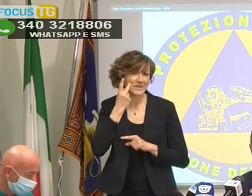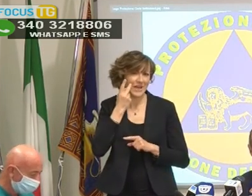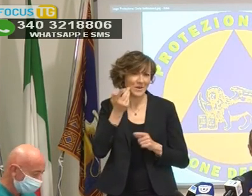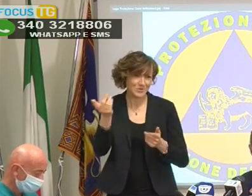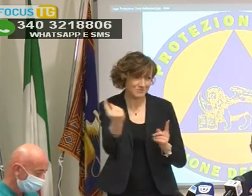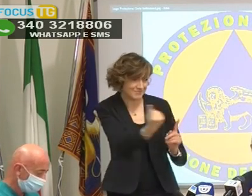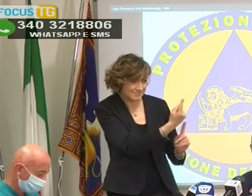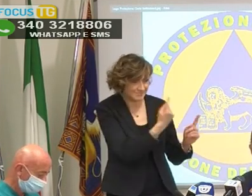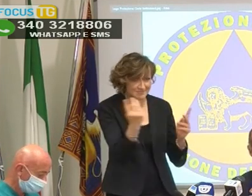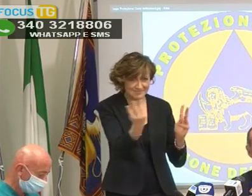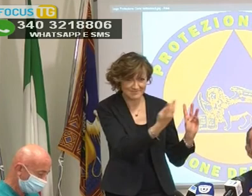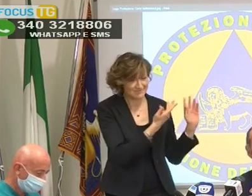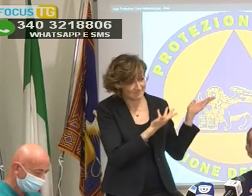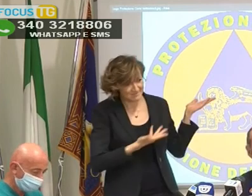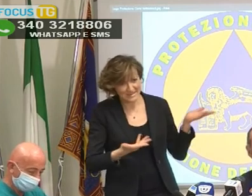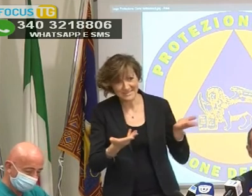vi presenteremo,